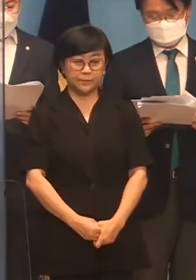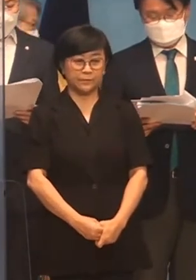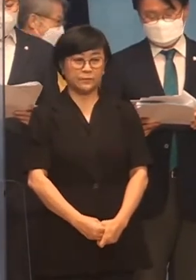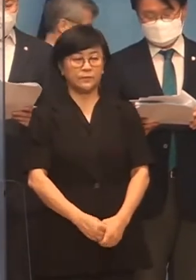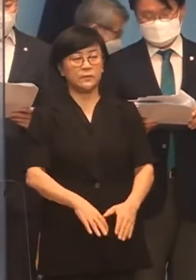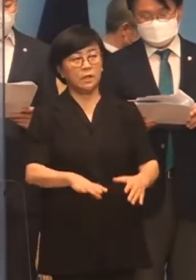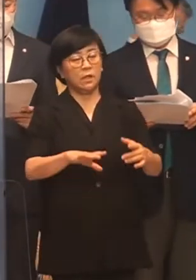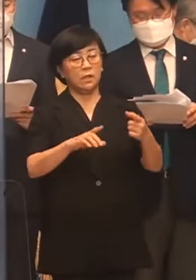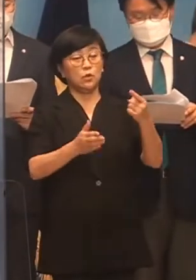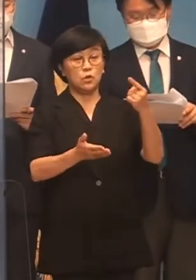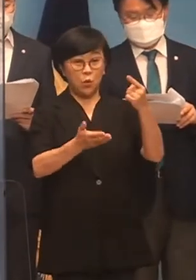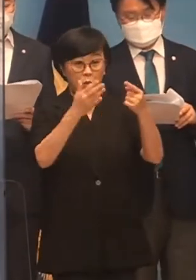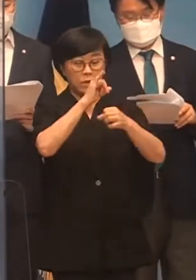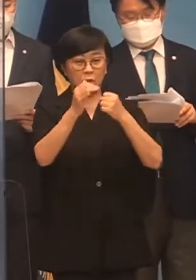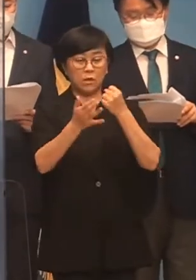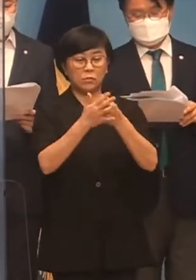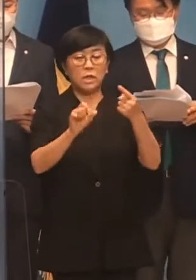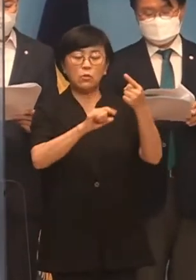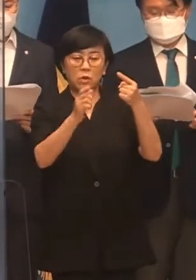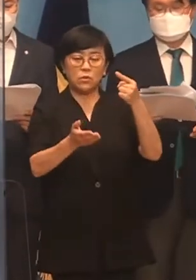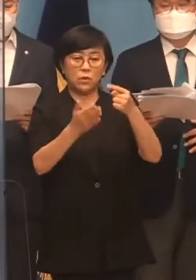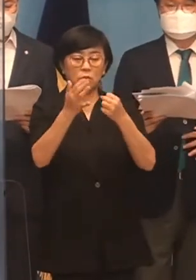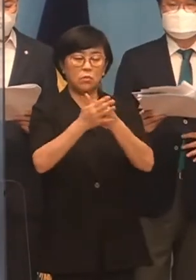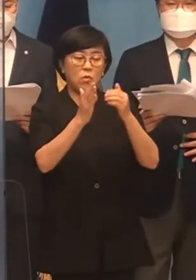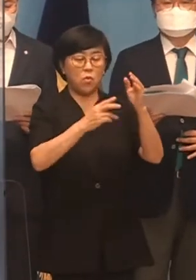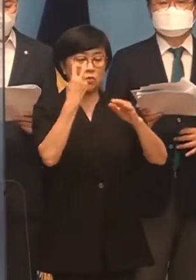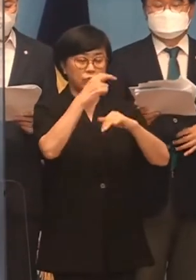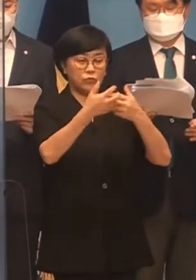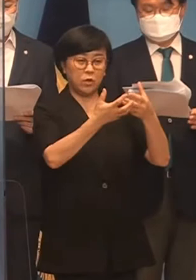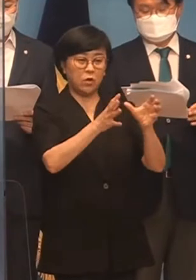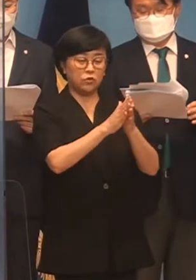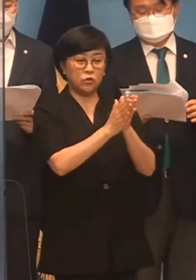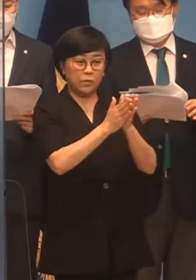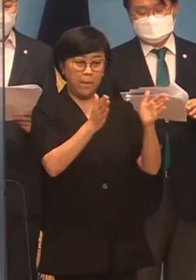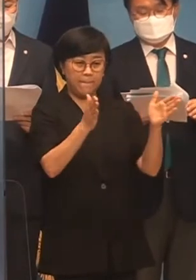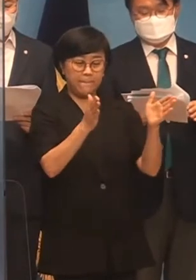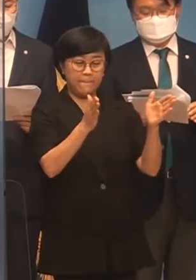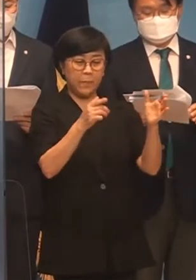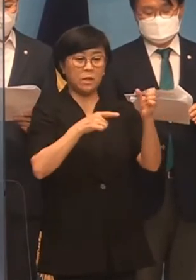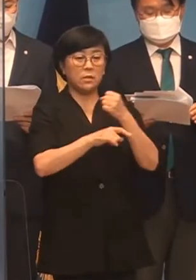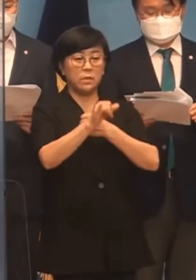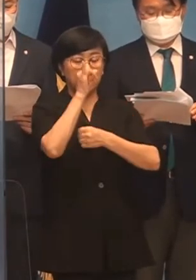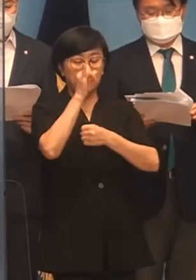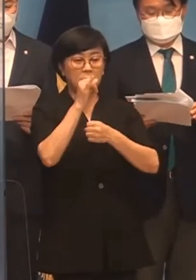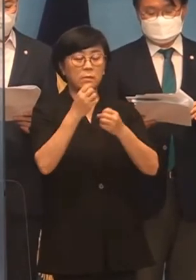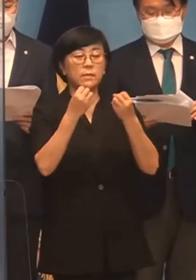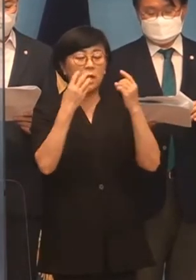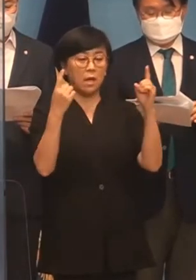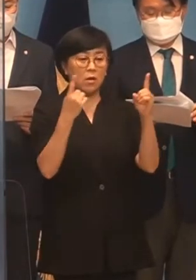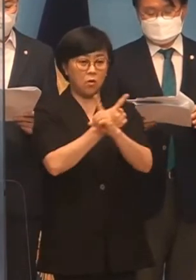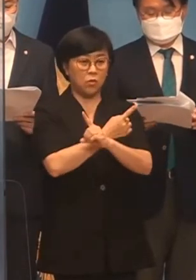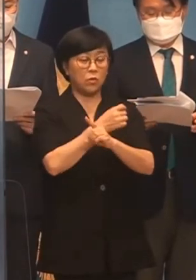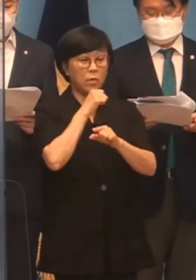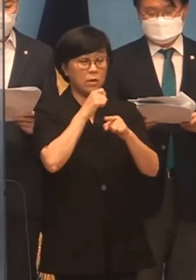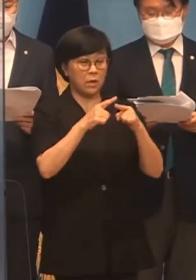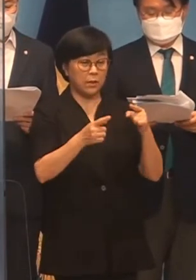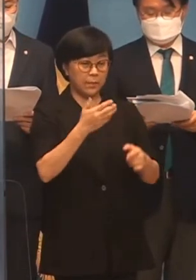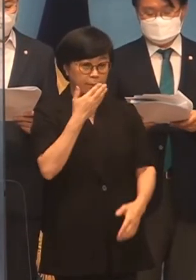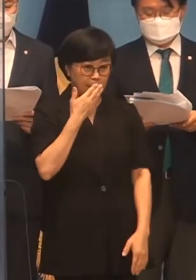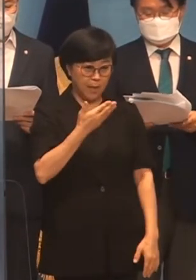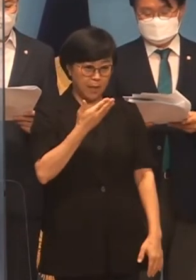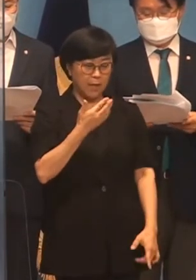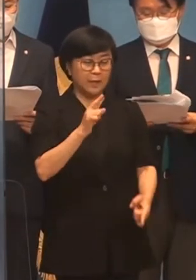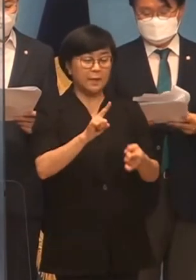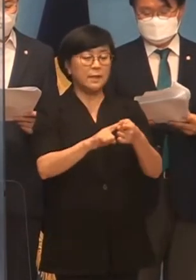올해 초 이뤄진 공수처 출범, 수사권 조정은 의미 있는 개혁으로 평가할 만합니다. 그리고 이것이